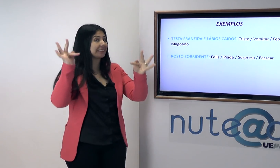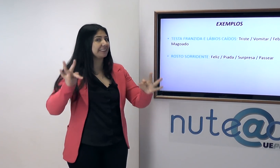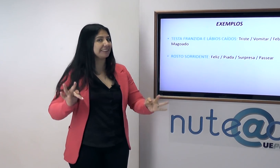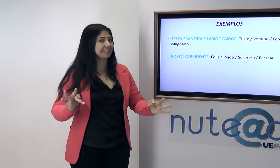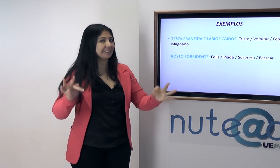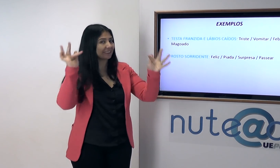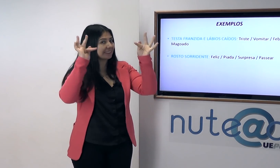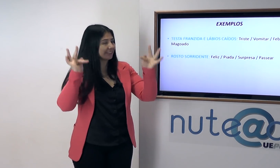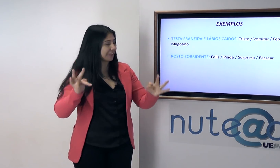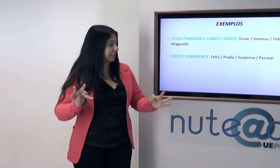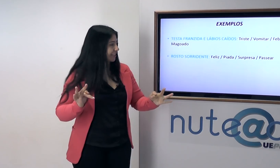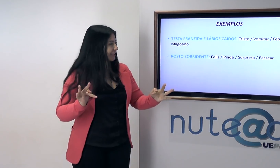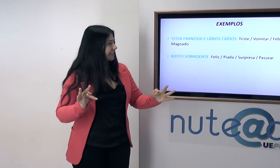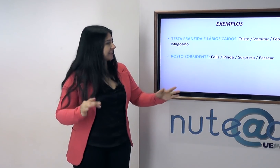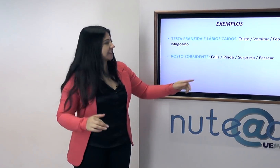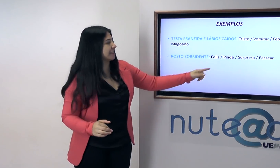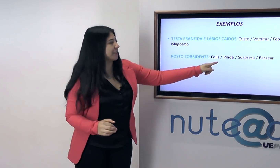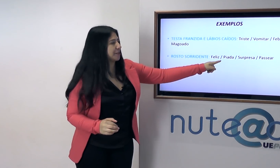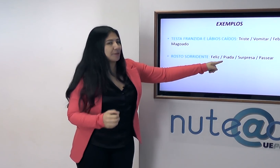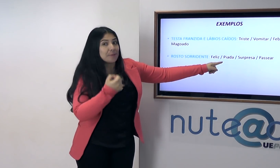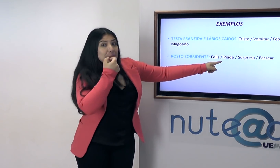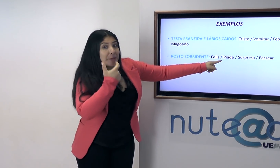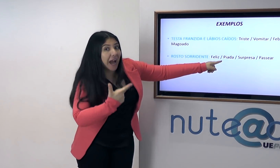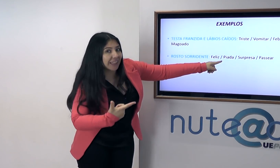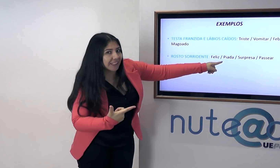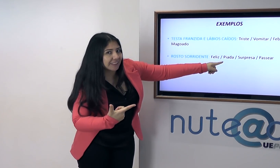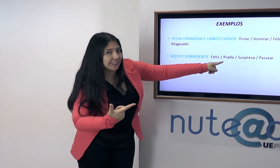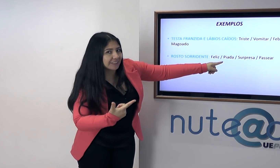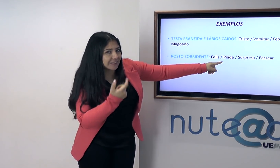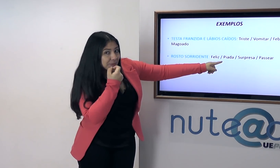Feliz. Feliz. Piada.